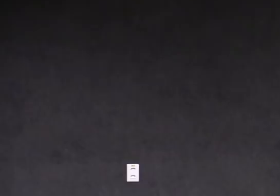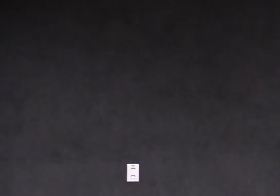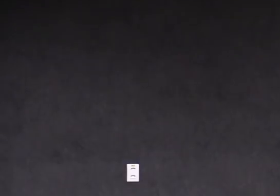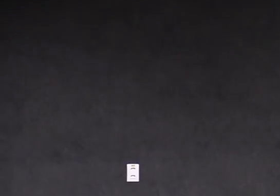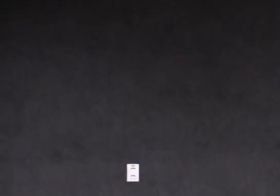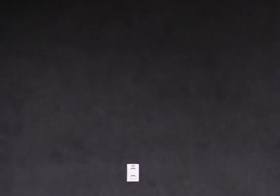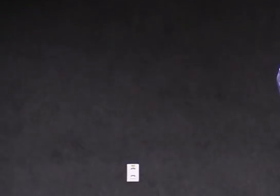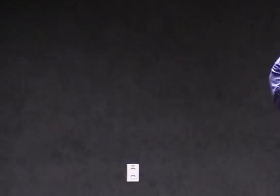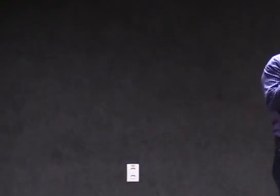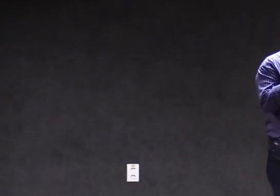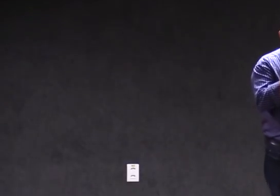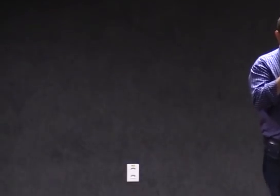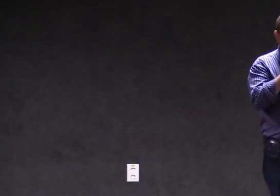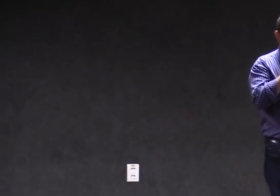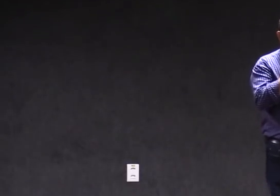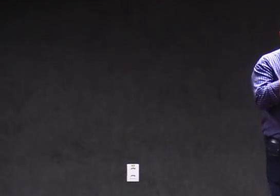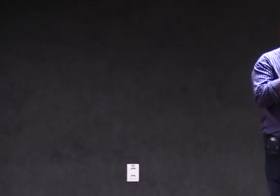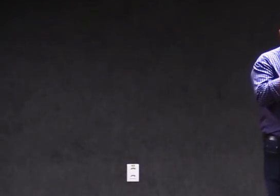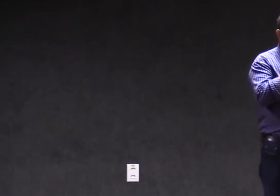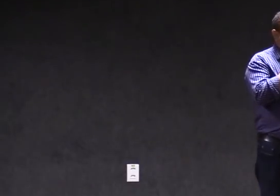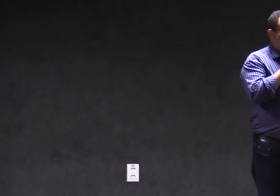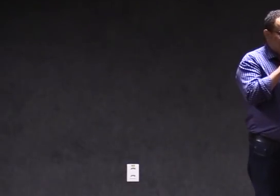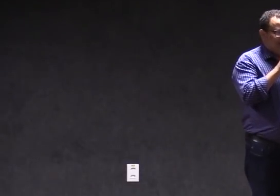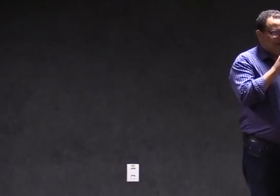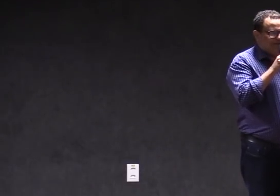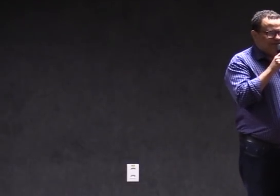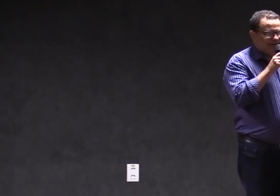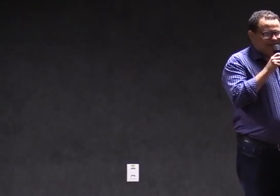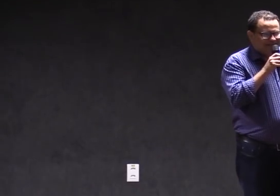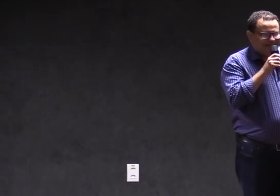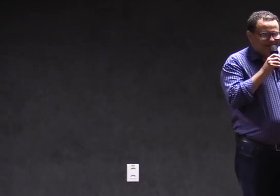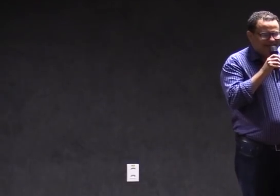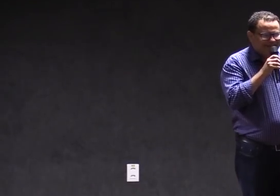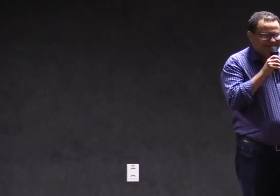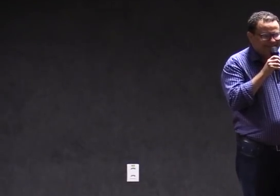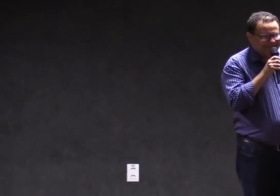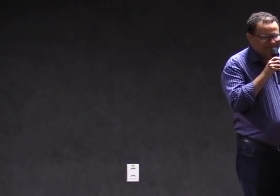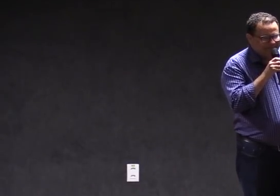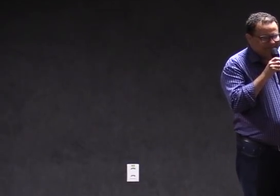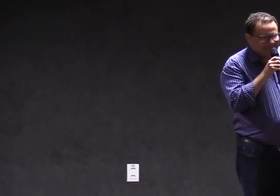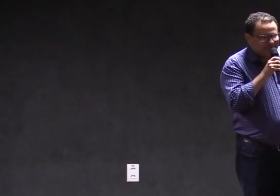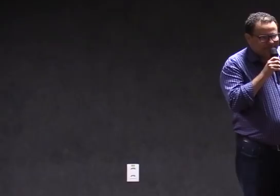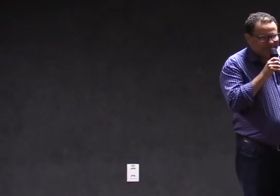porque também ela ajuda bastante, o setor dela é fundamental.